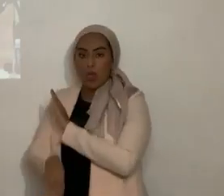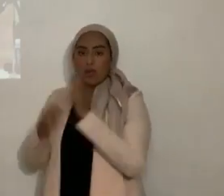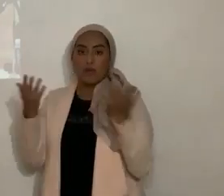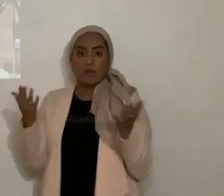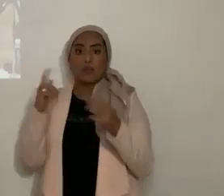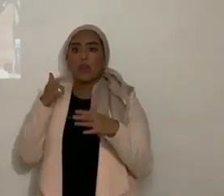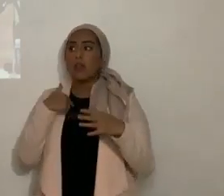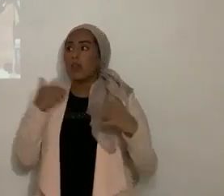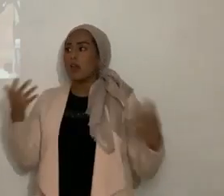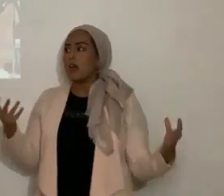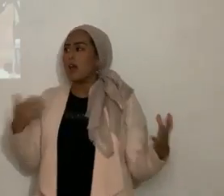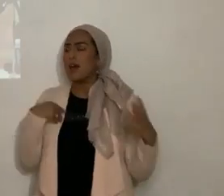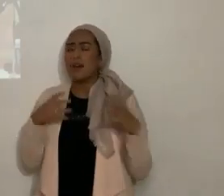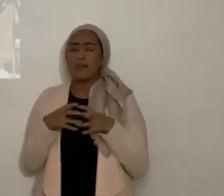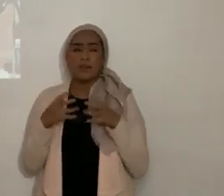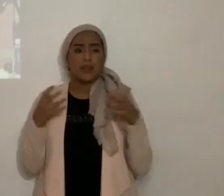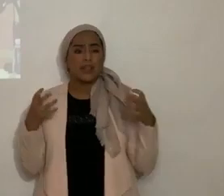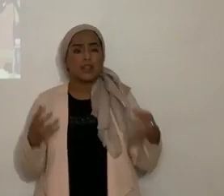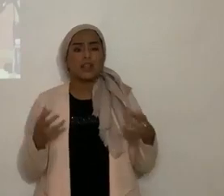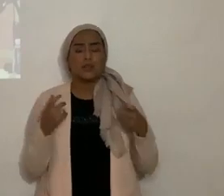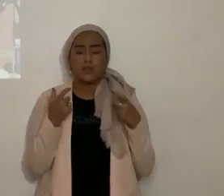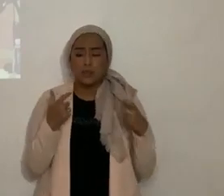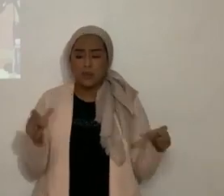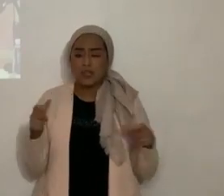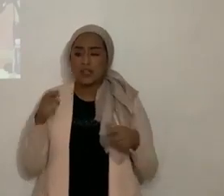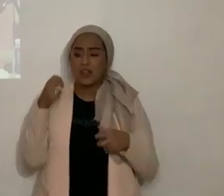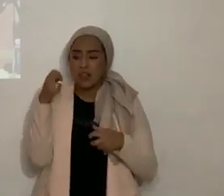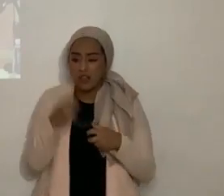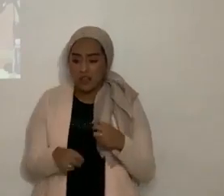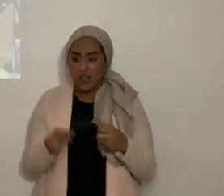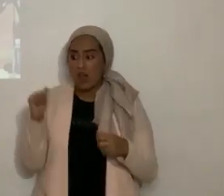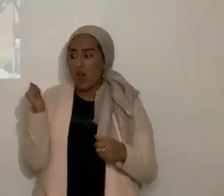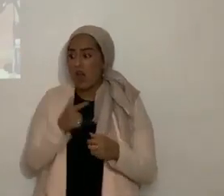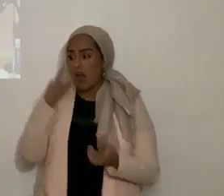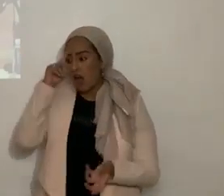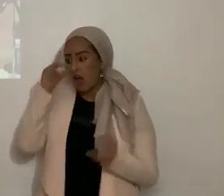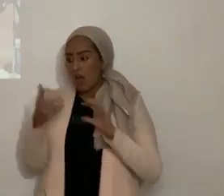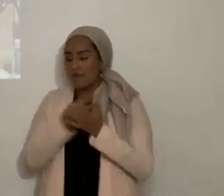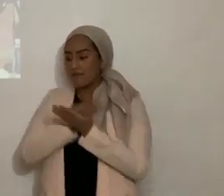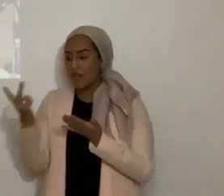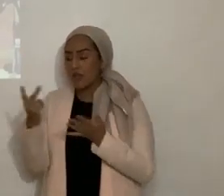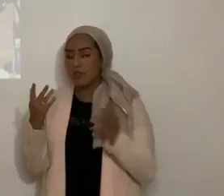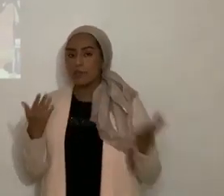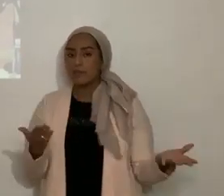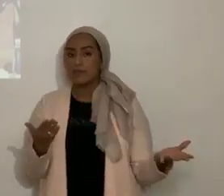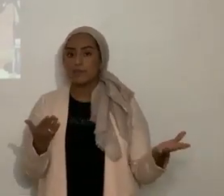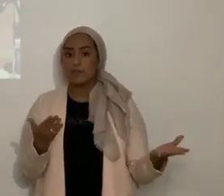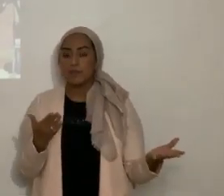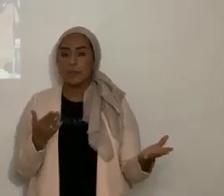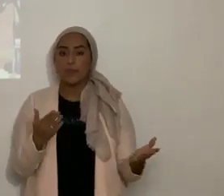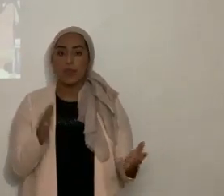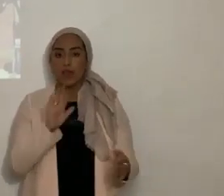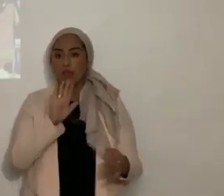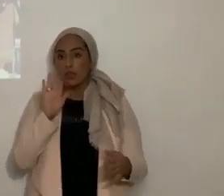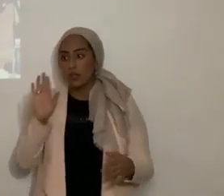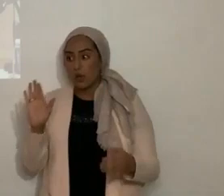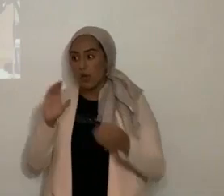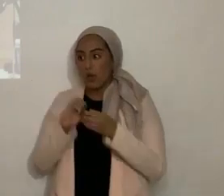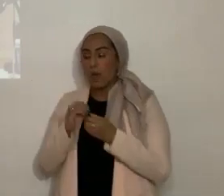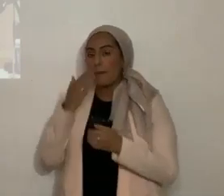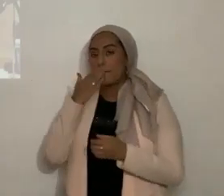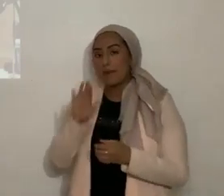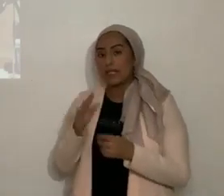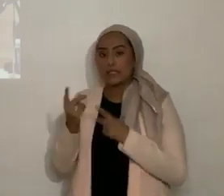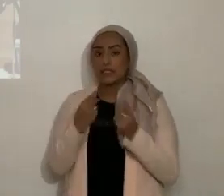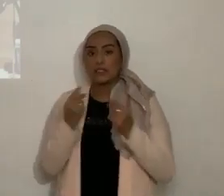entonces, estoy en una tribulación muy grande, todo lo que hice salió mal, pues es que no es una tribulación, son consecuencias de tus